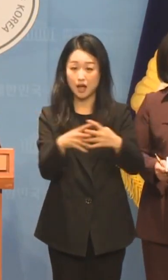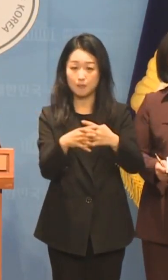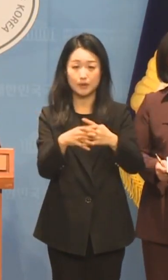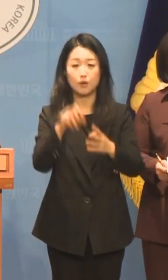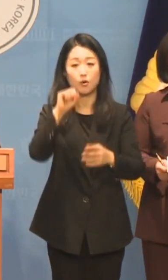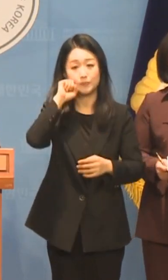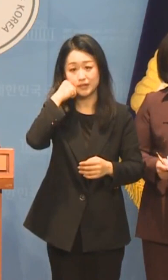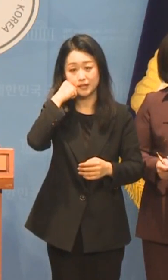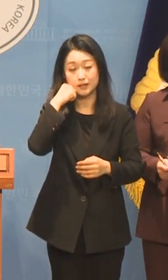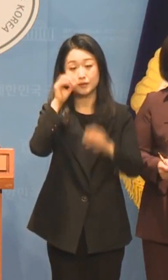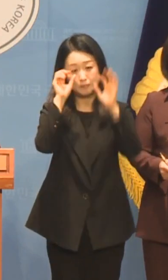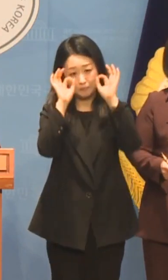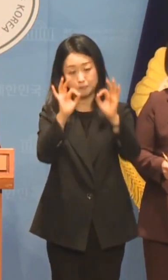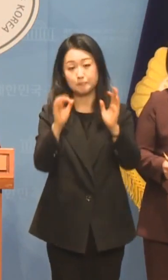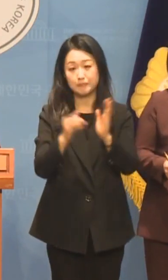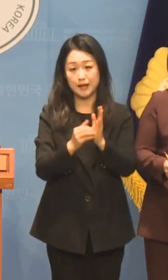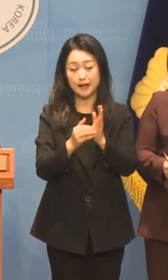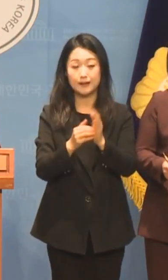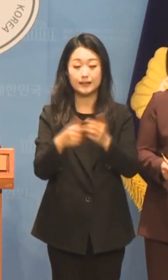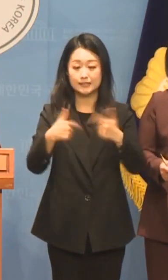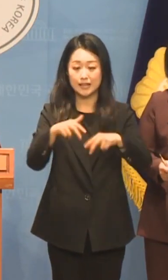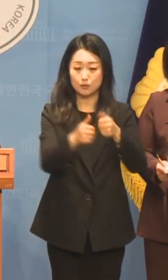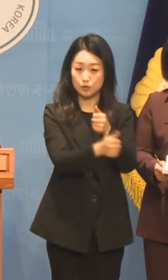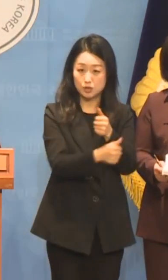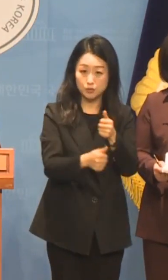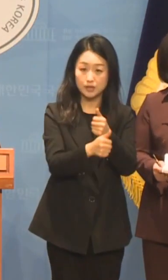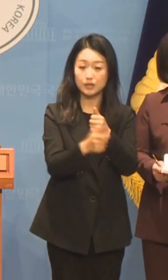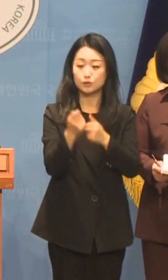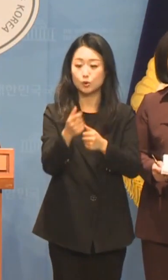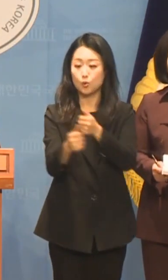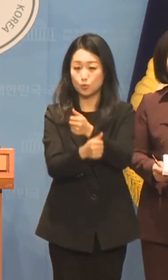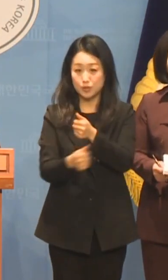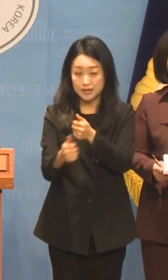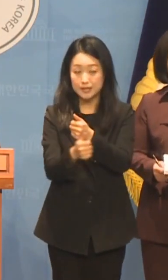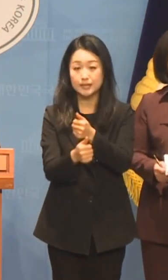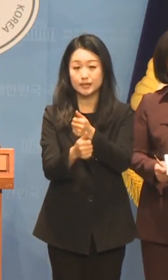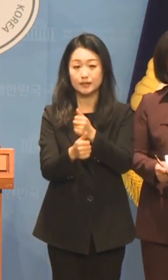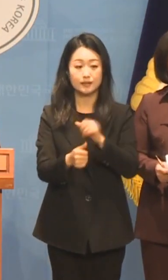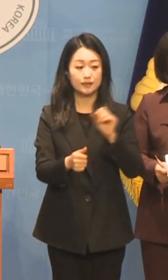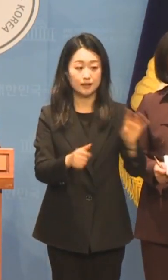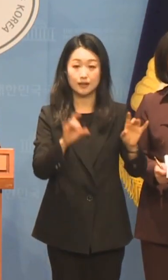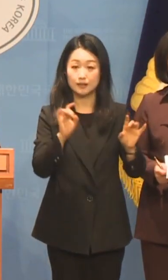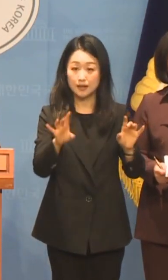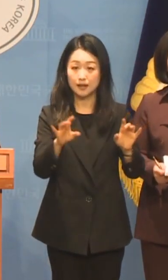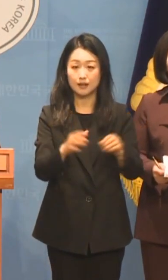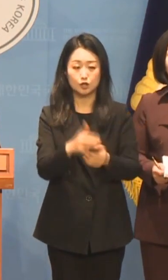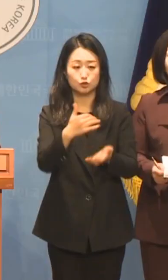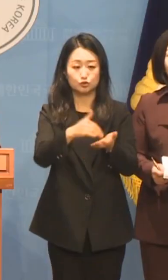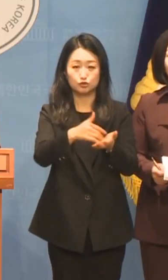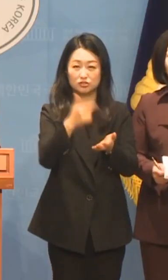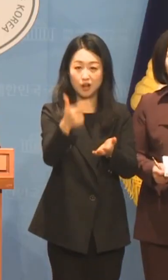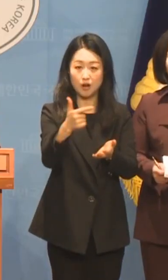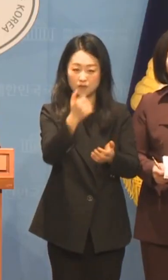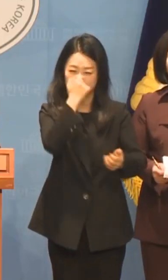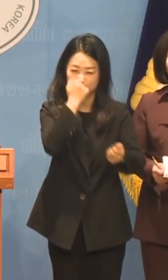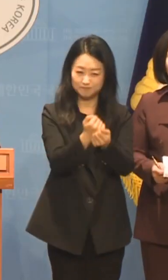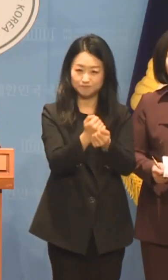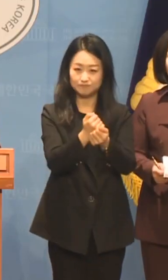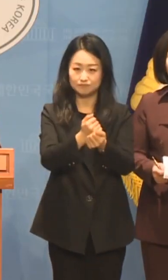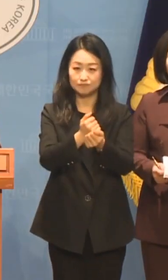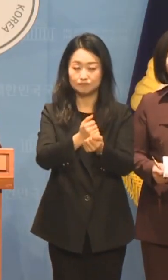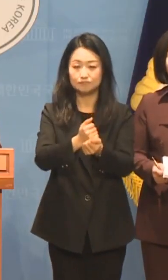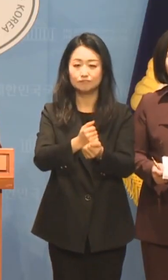보기 어려웠습니다. 상임위, 소위에서조차 다수결 만능주의로 합의 없이